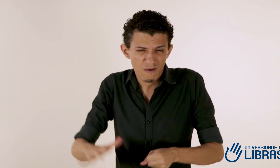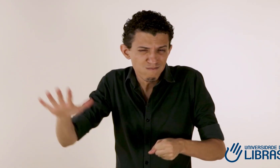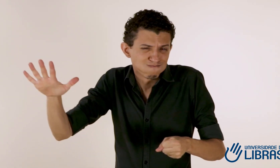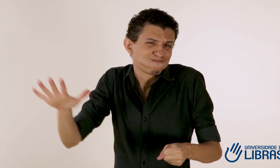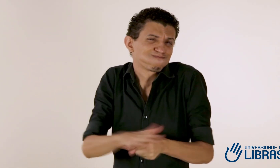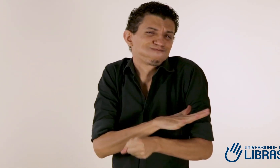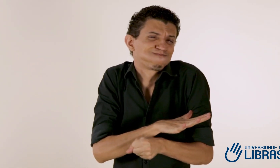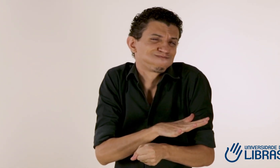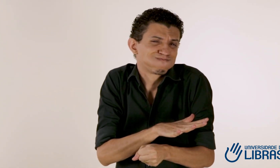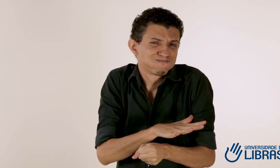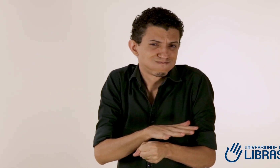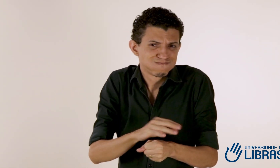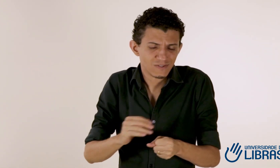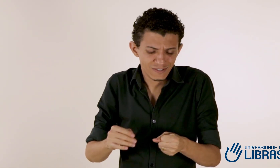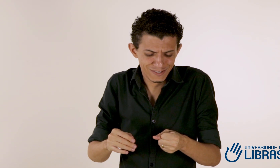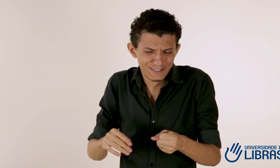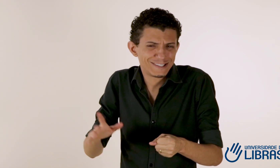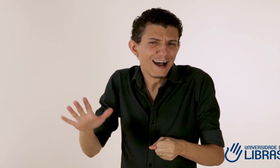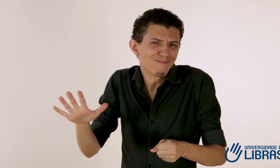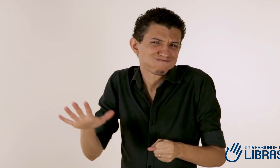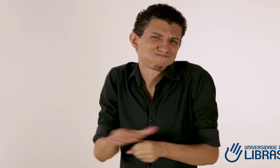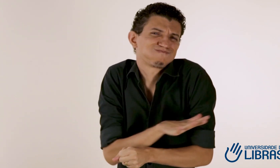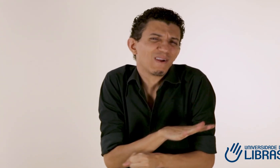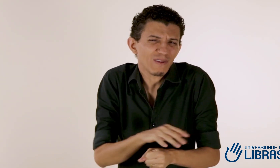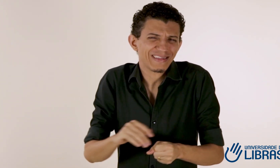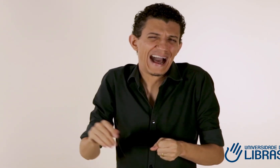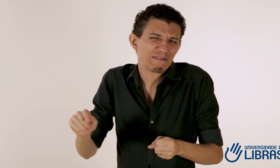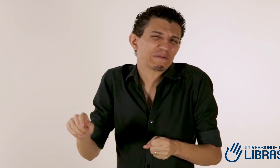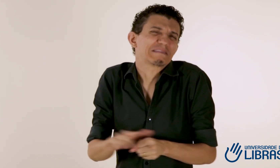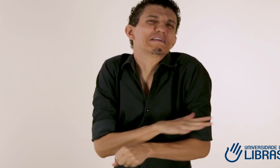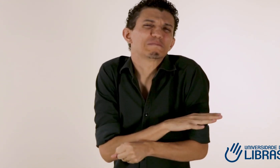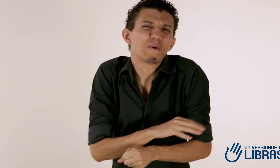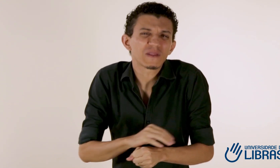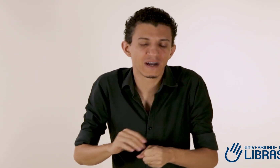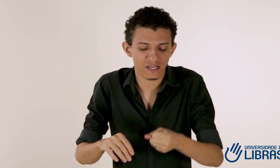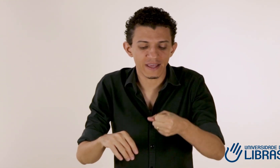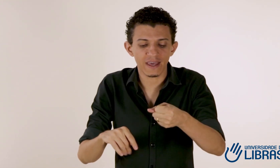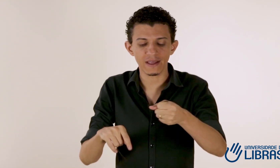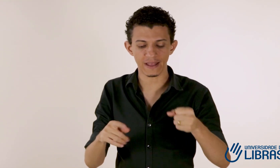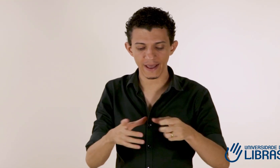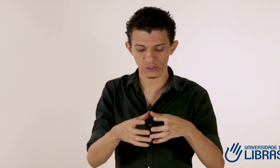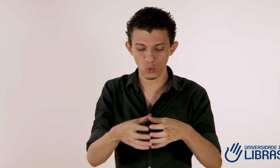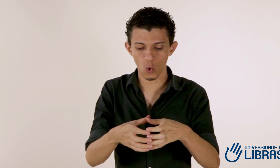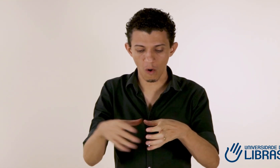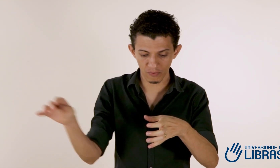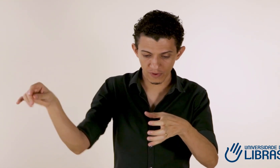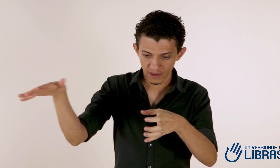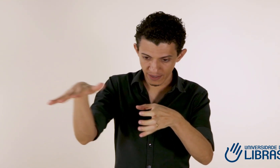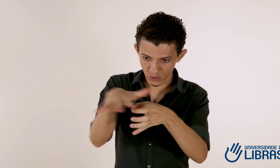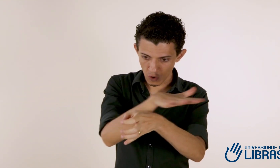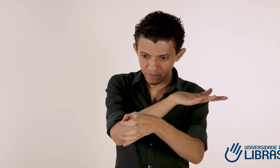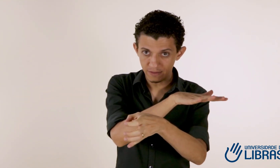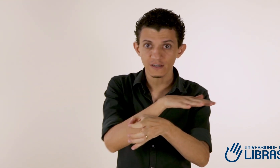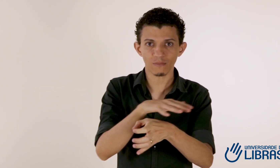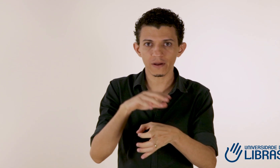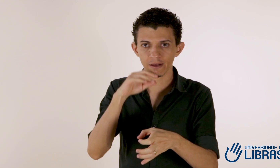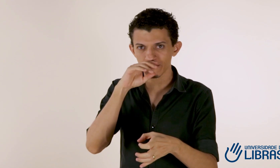dizer, você diz que está lotado, está transbordante. Aqui é a ideia de um copo, esse copo está transbordando